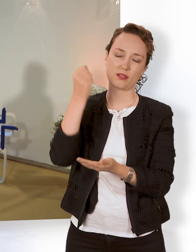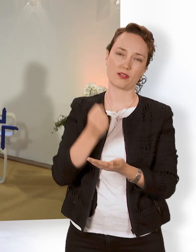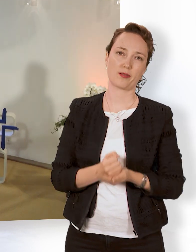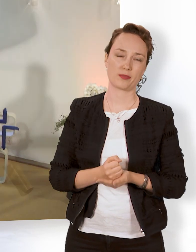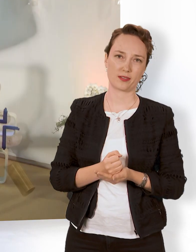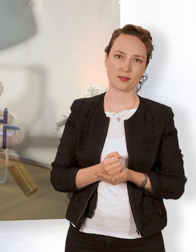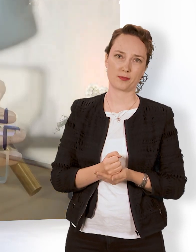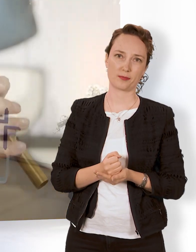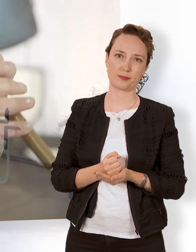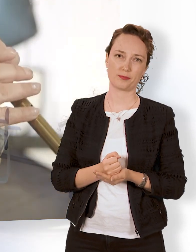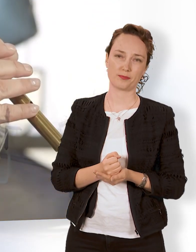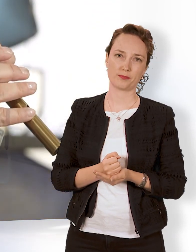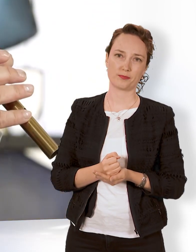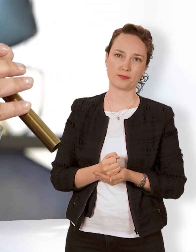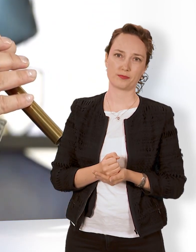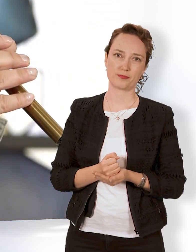Amen.